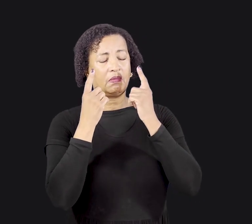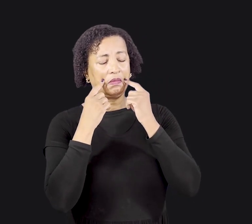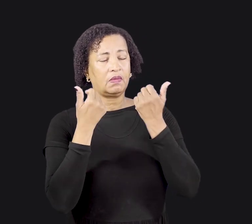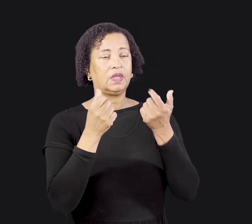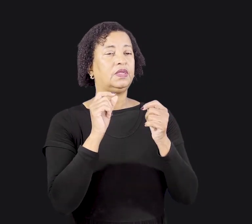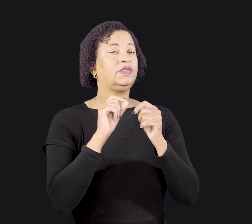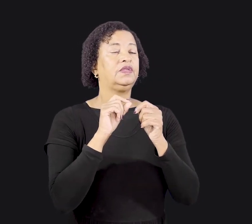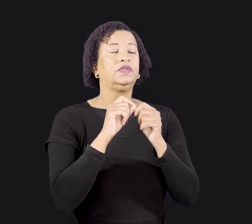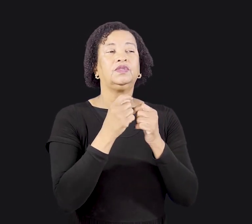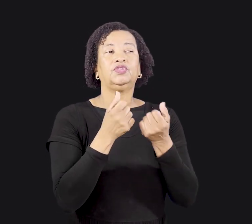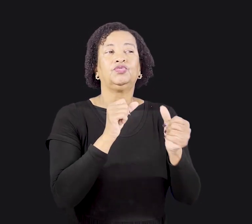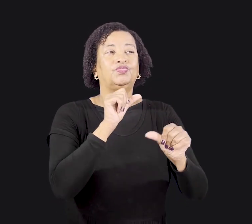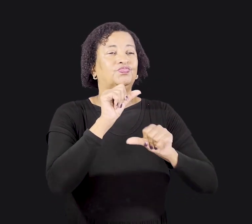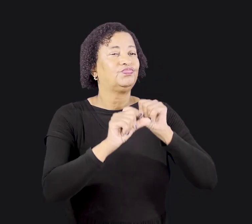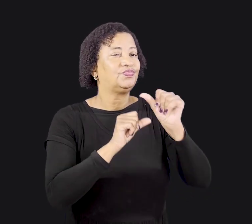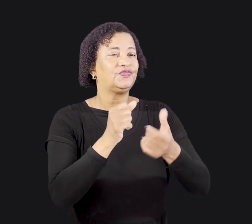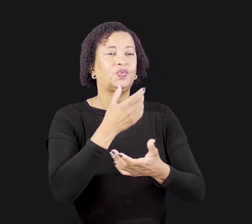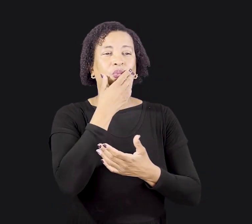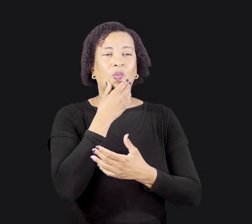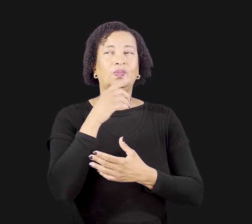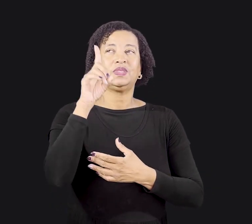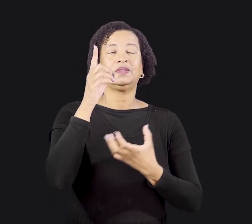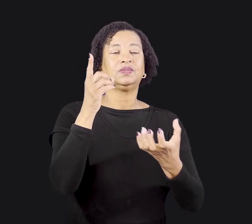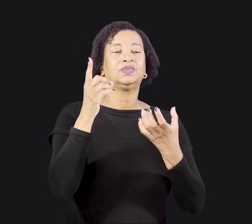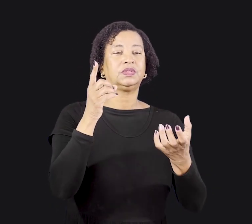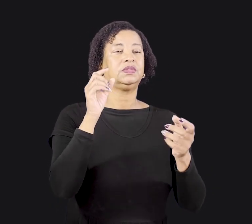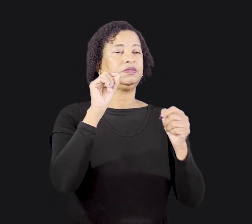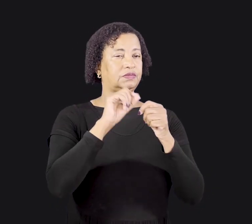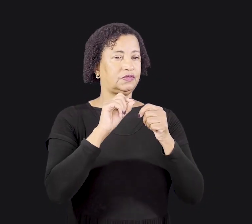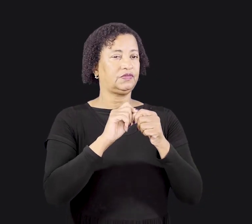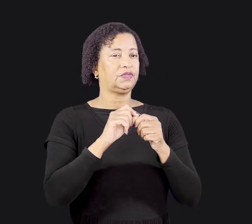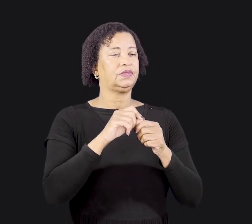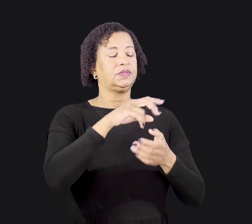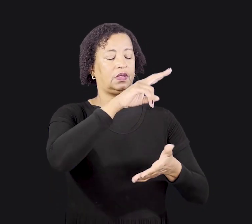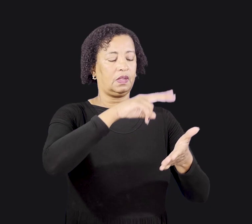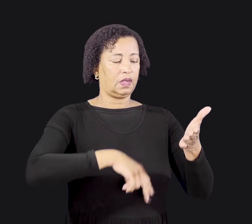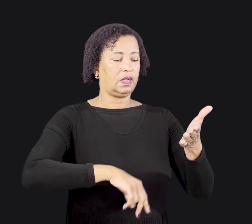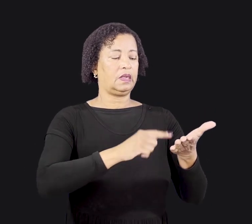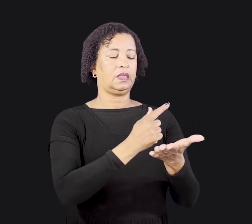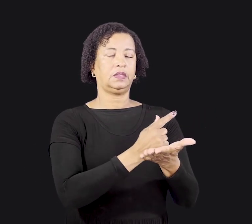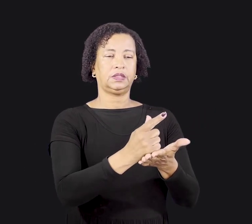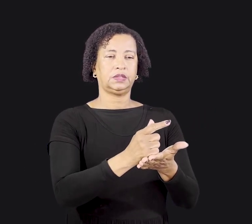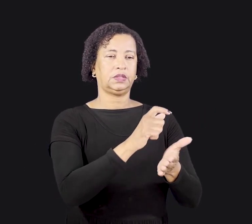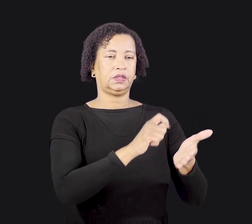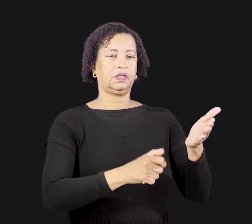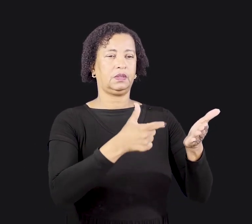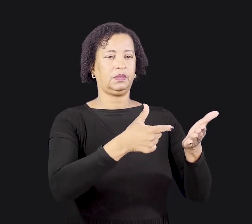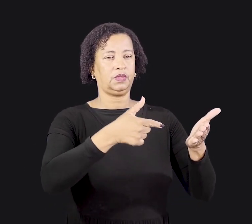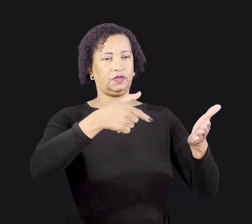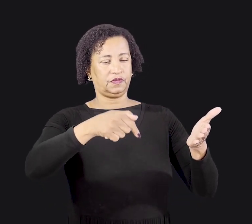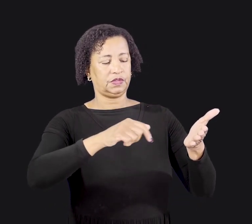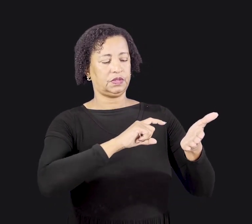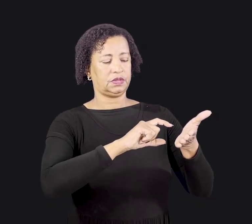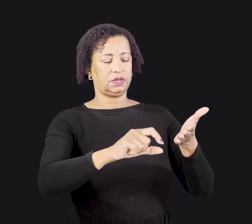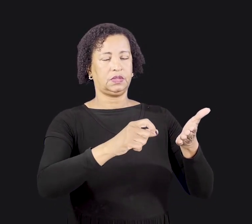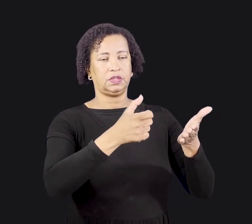que Deus queria que eles fossem. Leia Gênesis 27, 34, para conferir o que aconteceu a